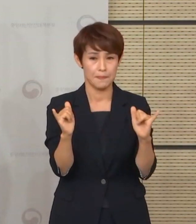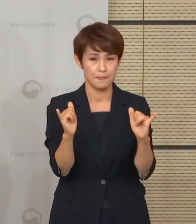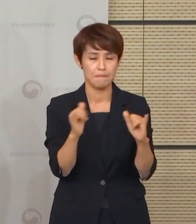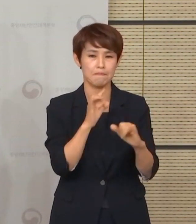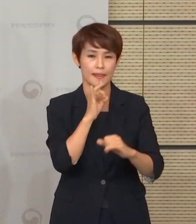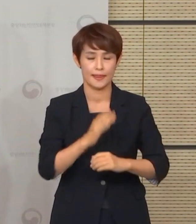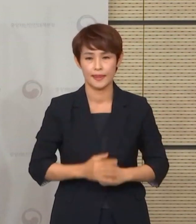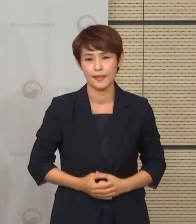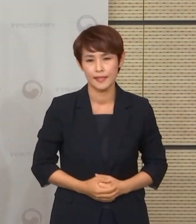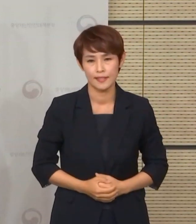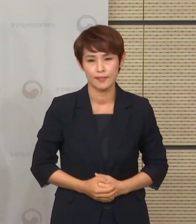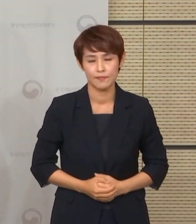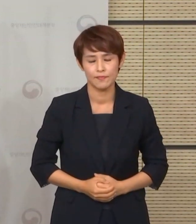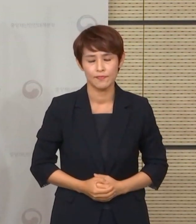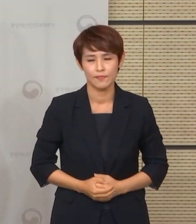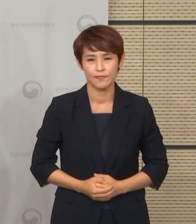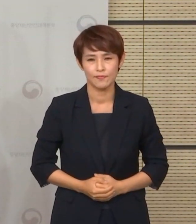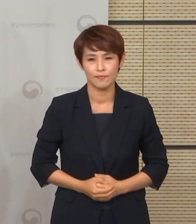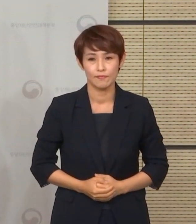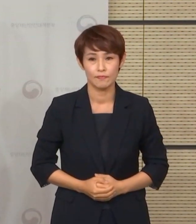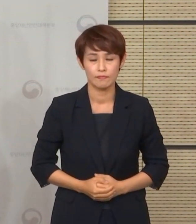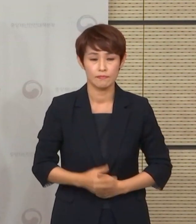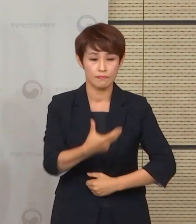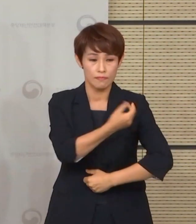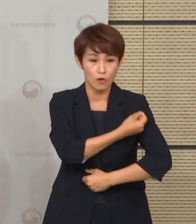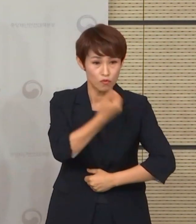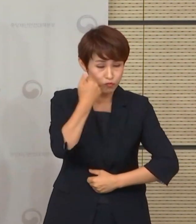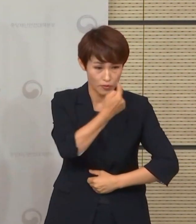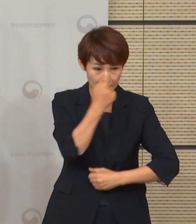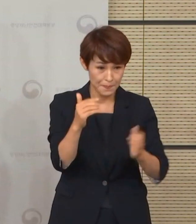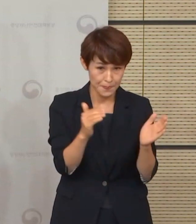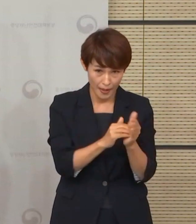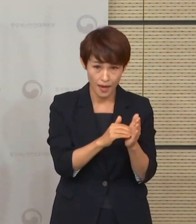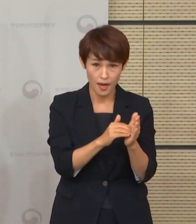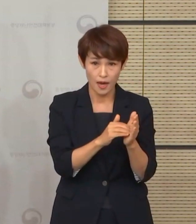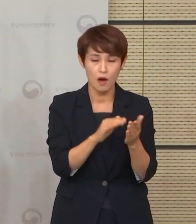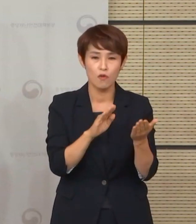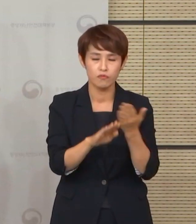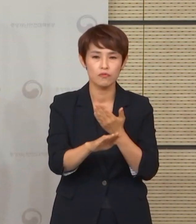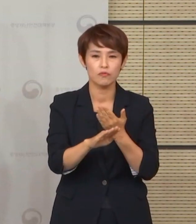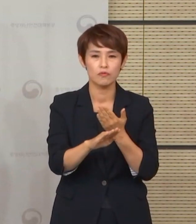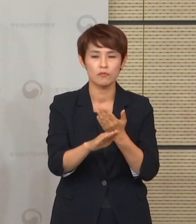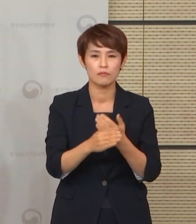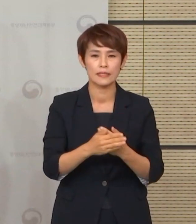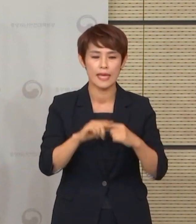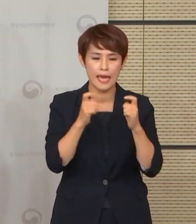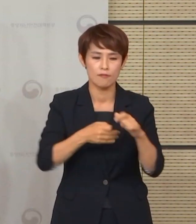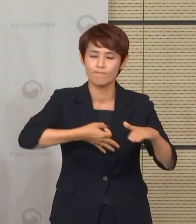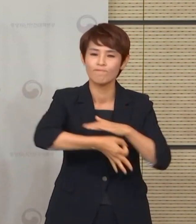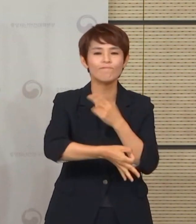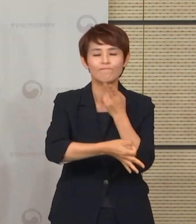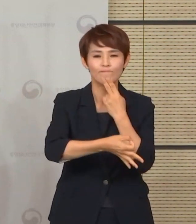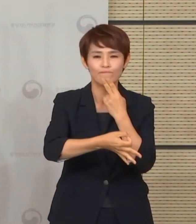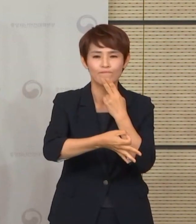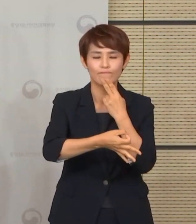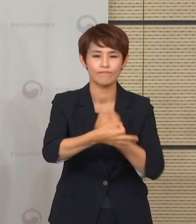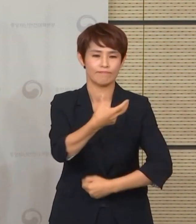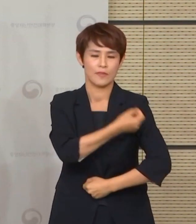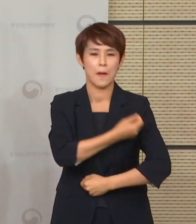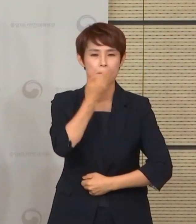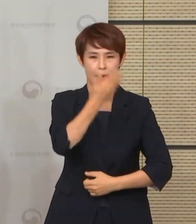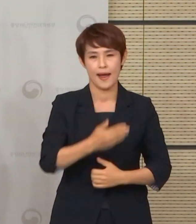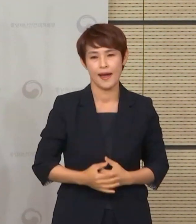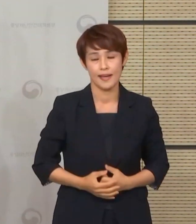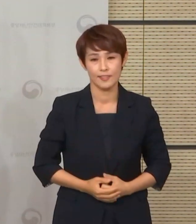분들이 합니다 튀어 대상으로 확인되는 경우 별도의 본인 부담 없이 투약을 받으실 수